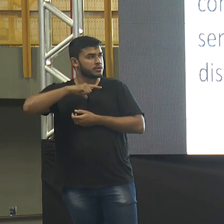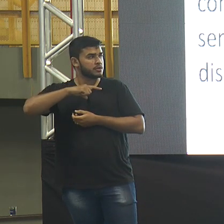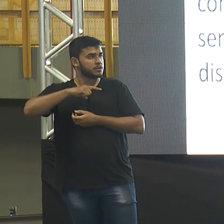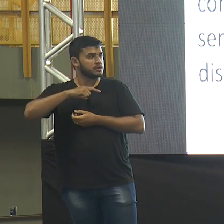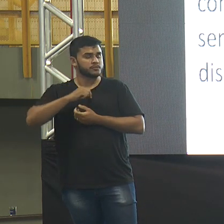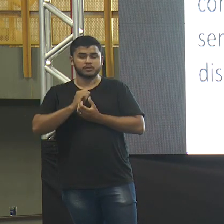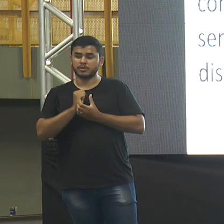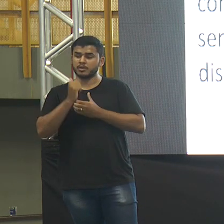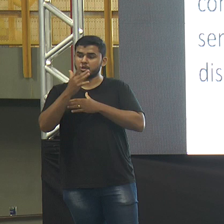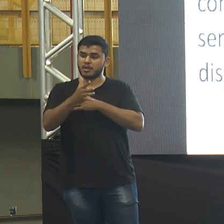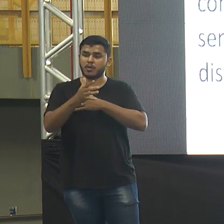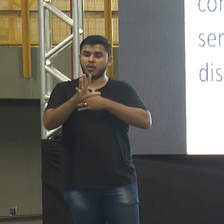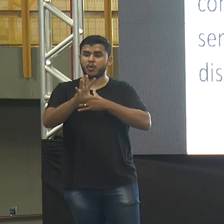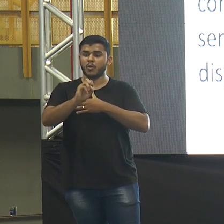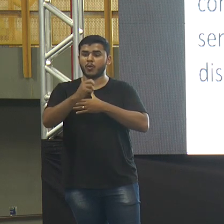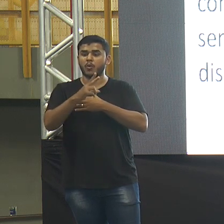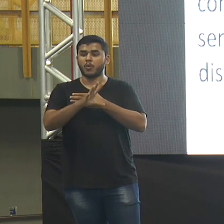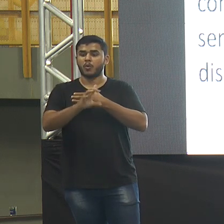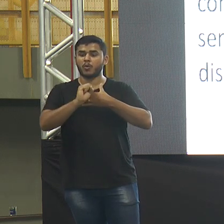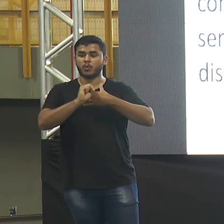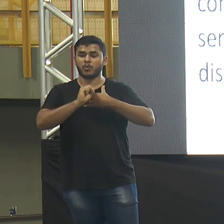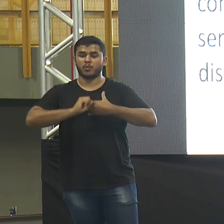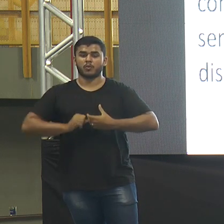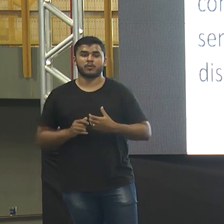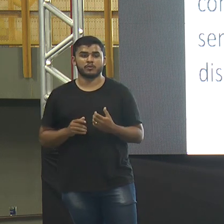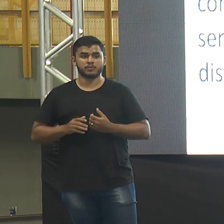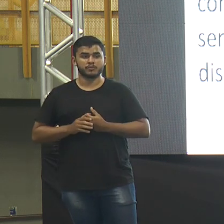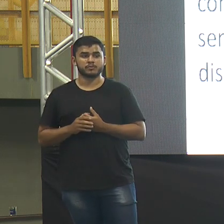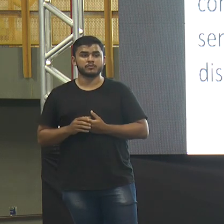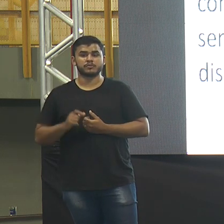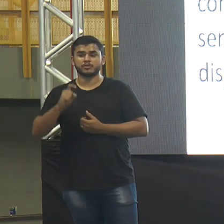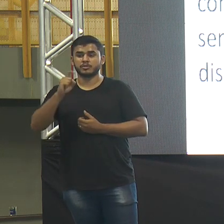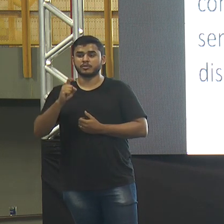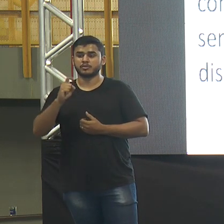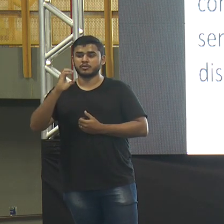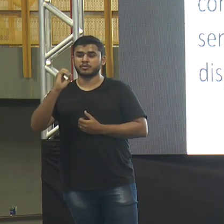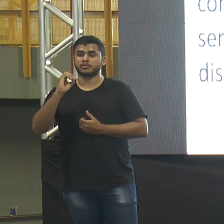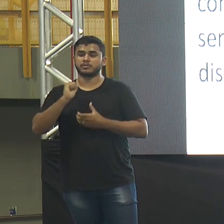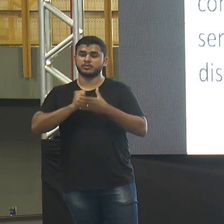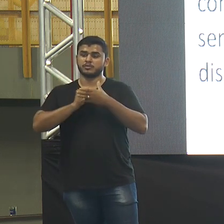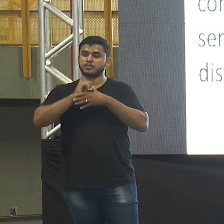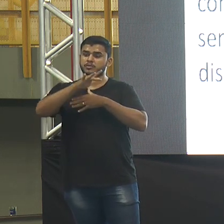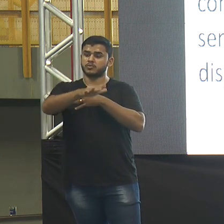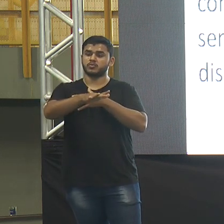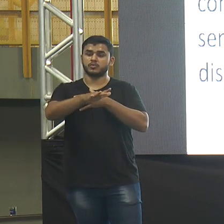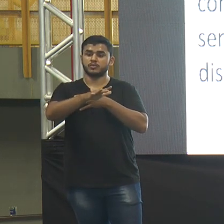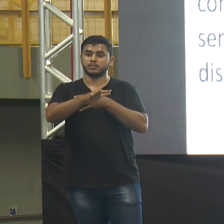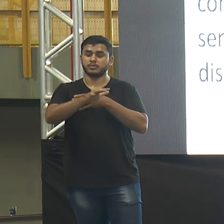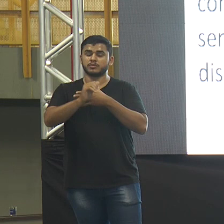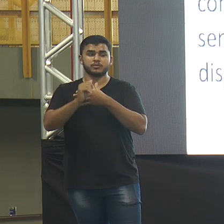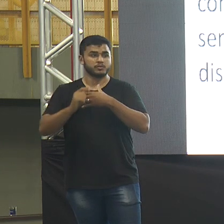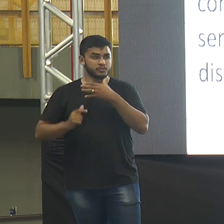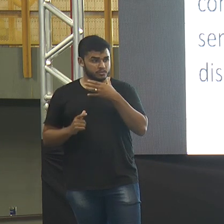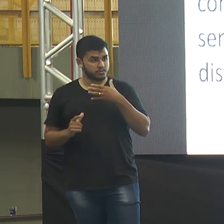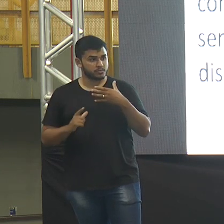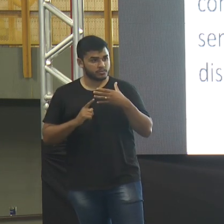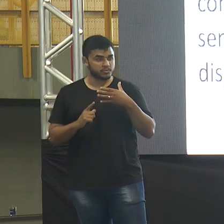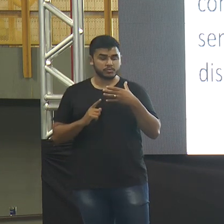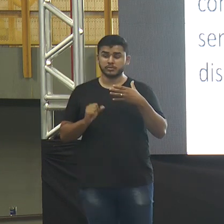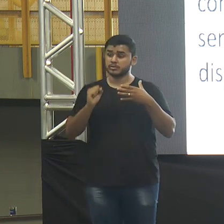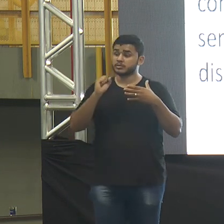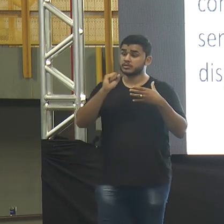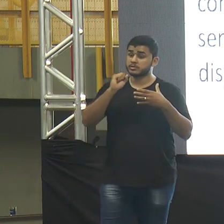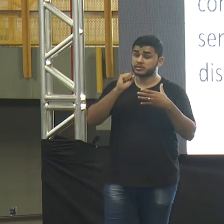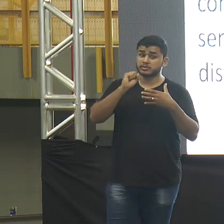está liberando ou está absorvendo calor? Exo. Liberando ou absorvendo? Liberando. Se